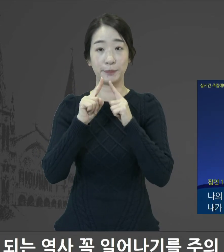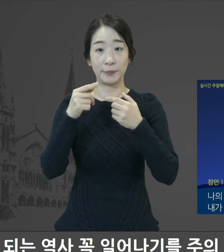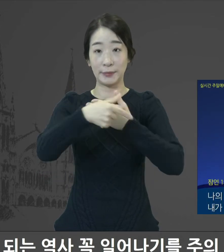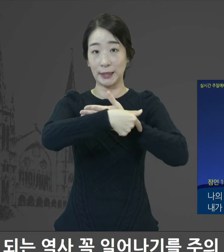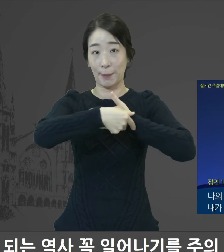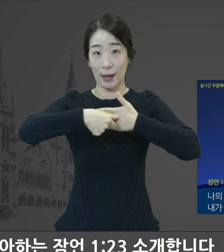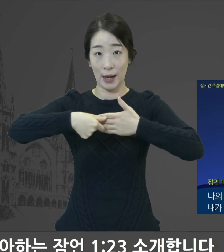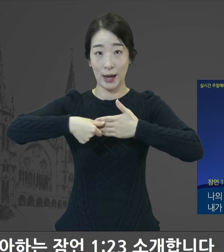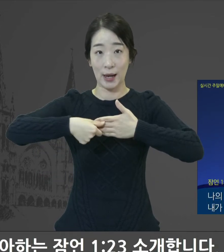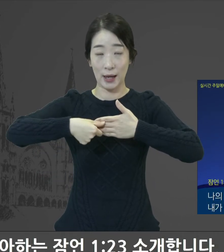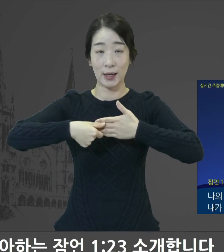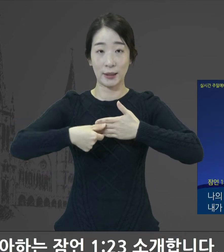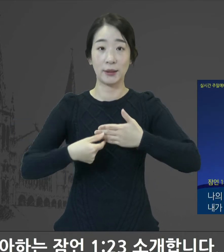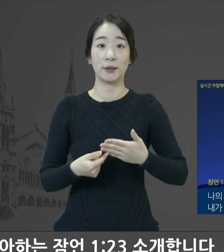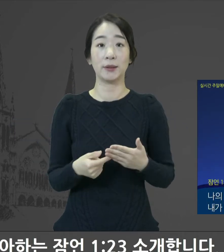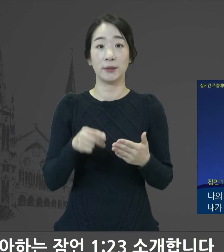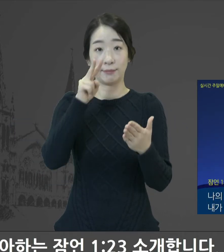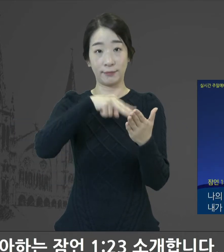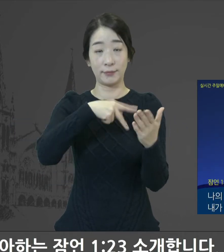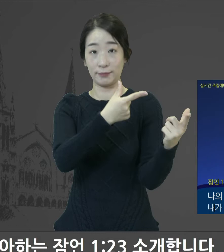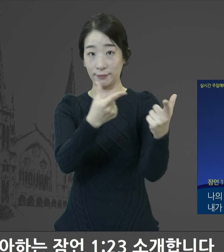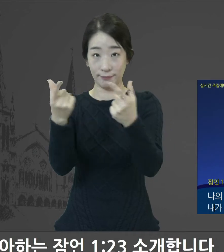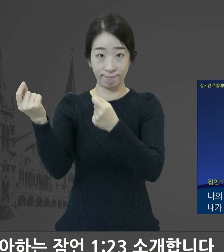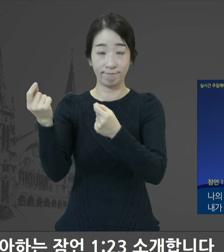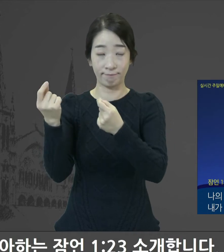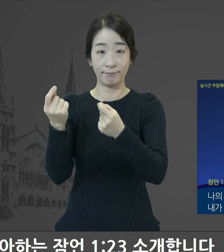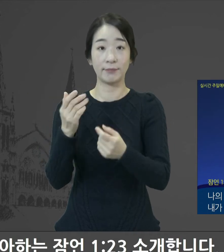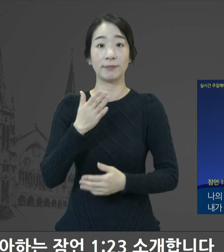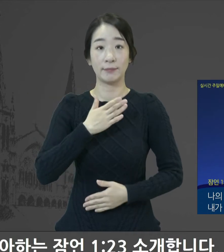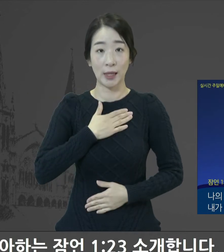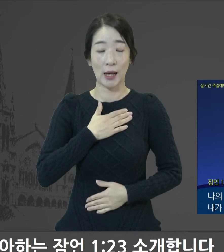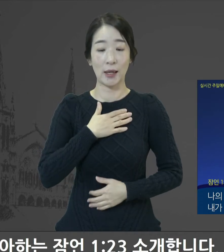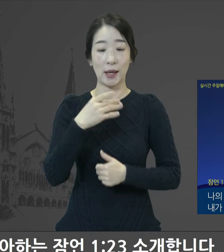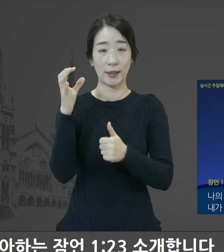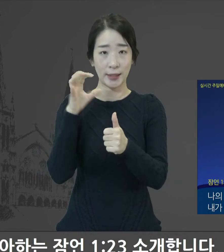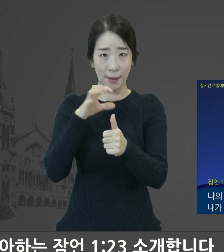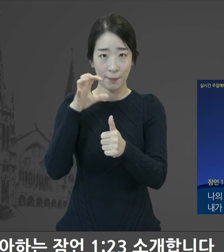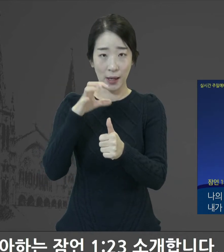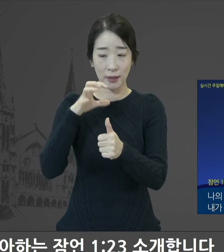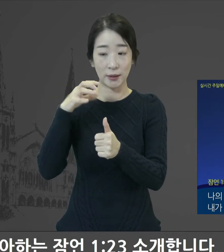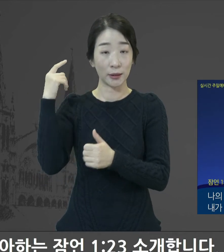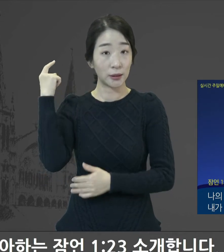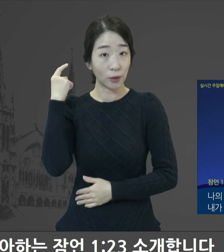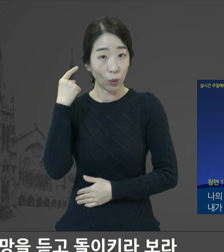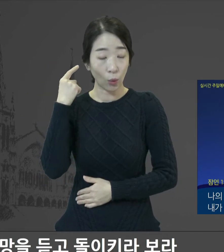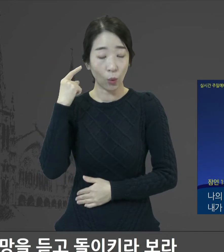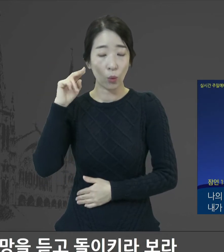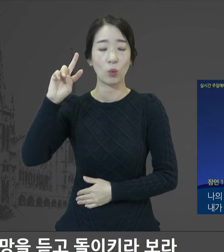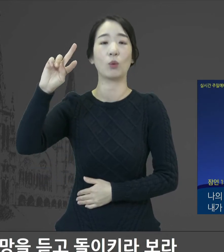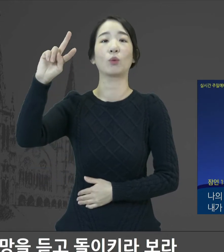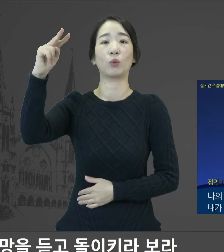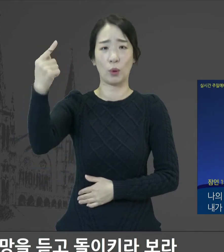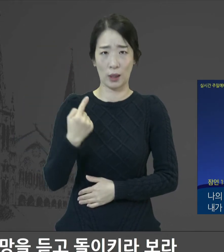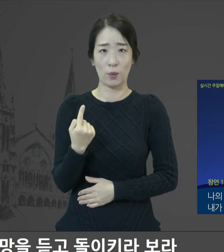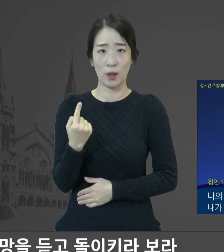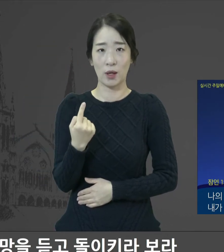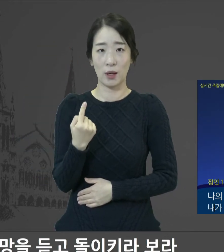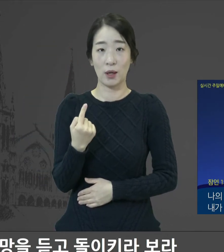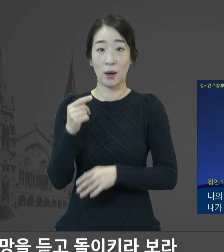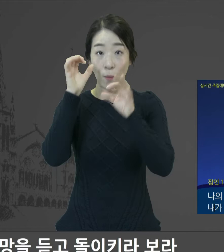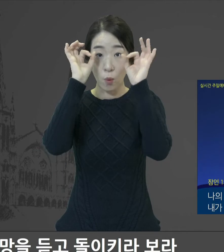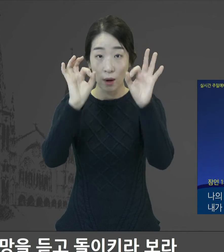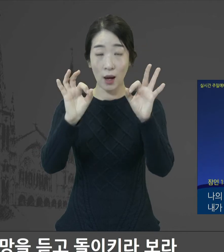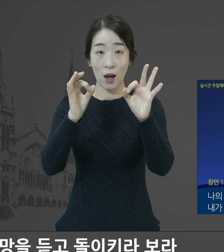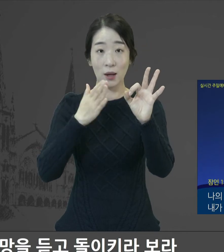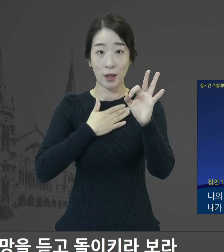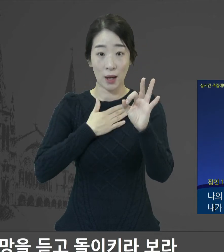보겠습니다. 같이 한번 읽으십시다. 나의 책망을 듣고 돌이키라. 보라, 내가